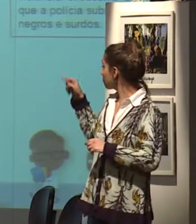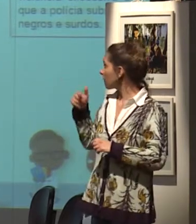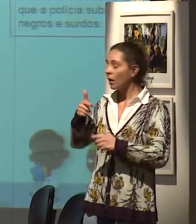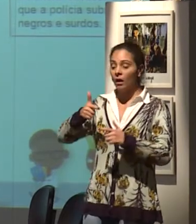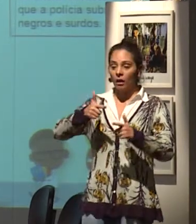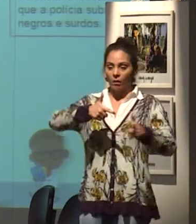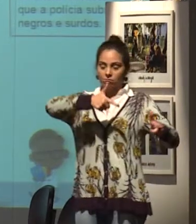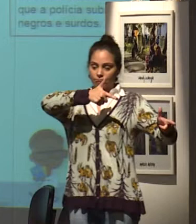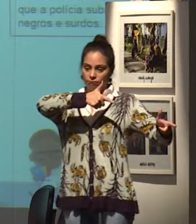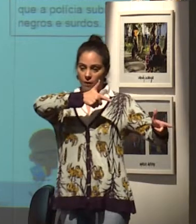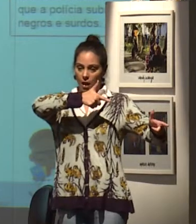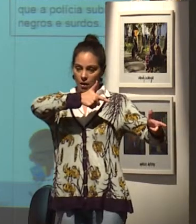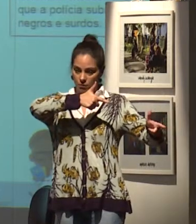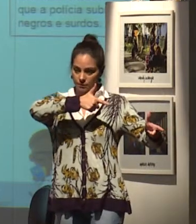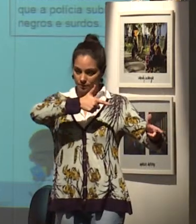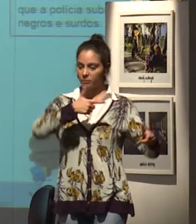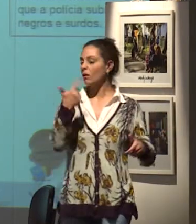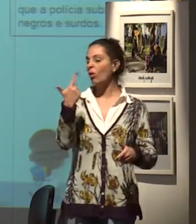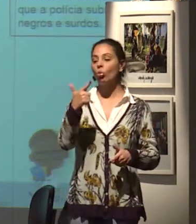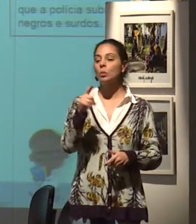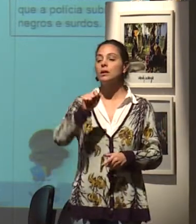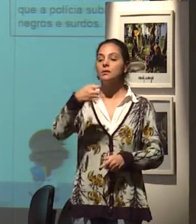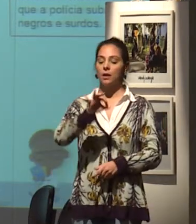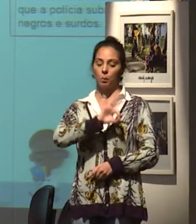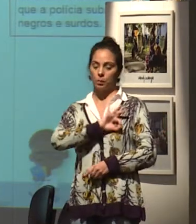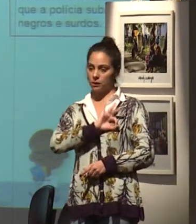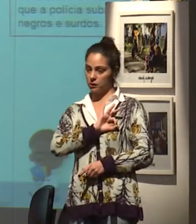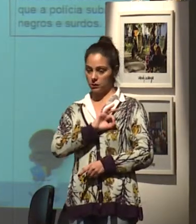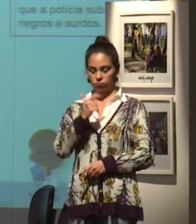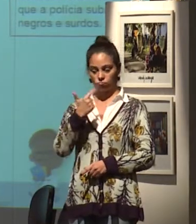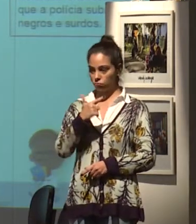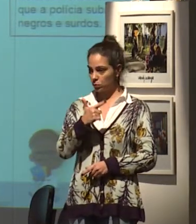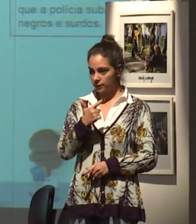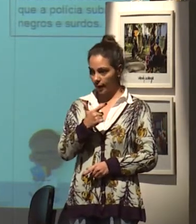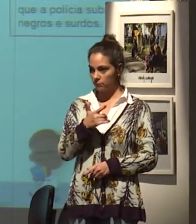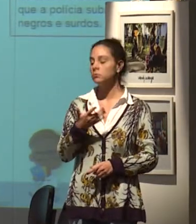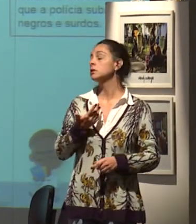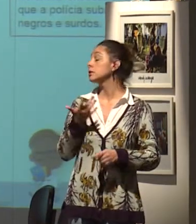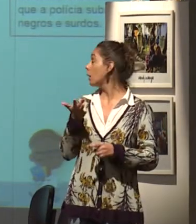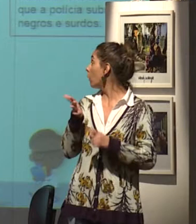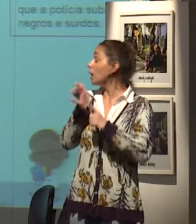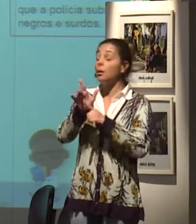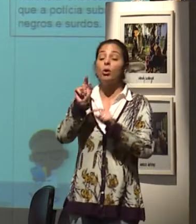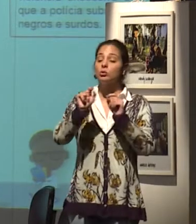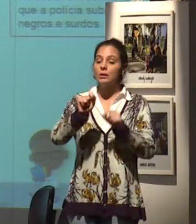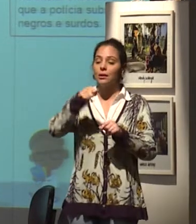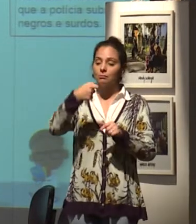próprios alunos. A respeito da arma. Ele não usa o sinal de polícia no poema, na poesia,